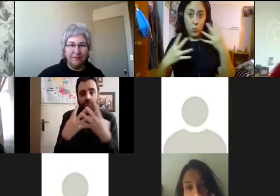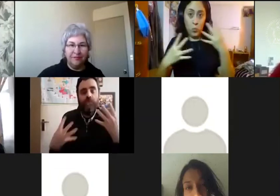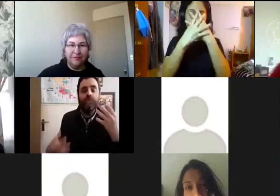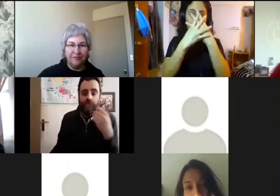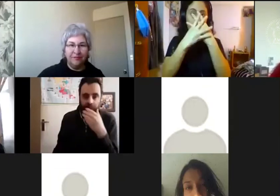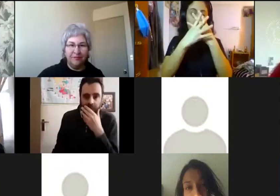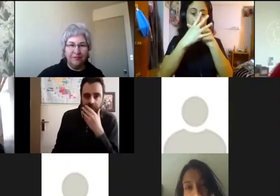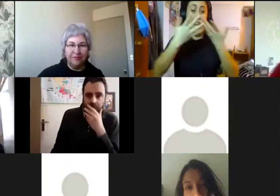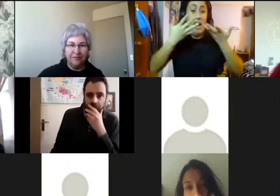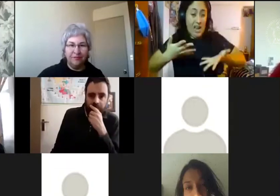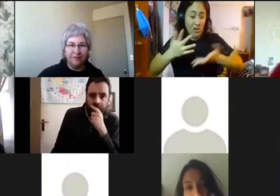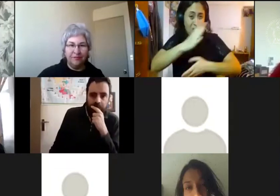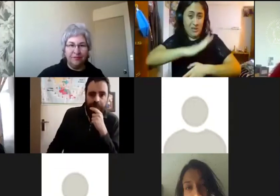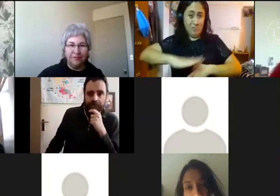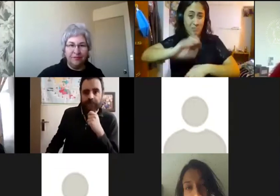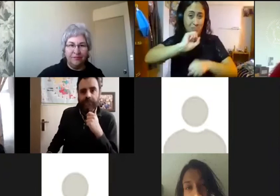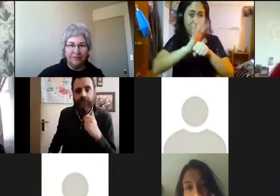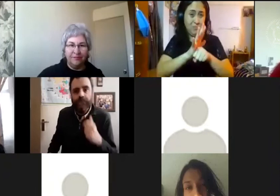curriculares en este contexto?